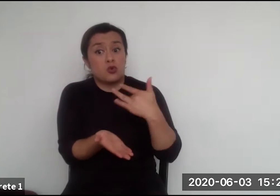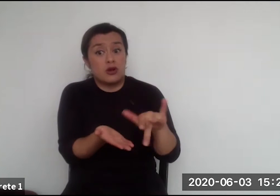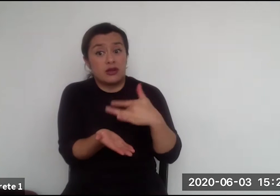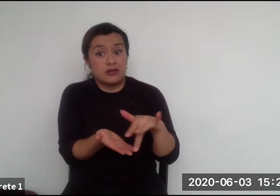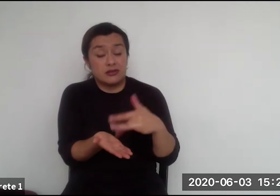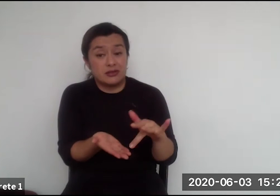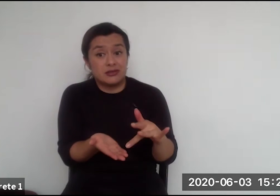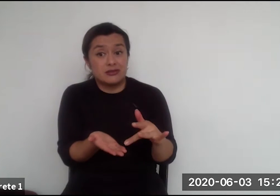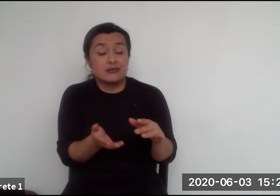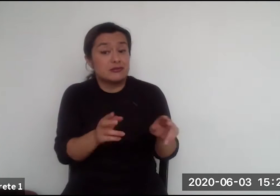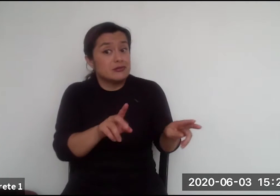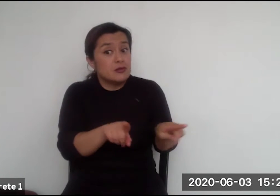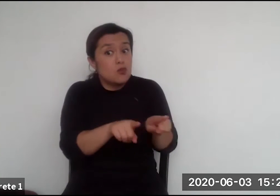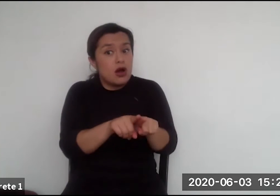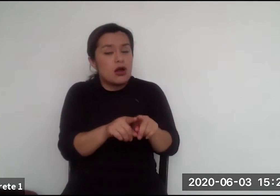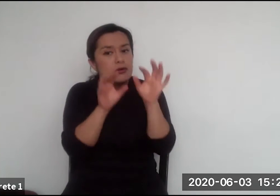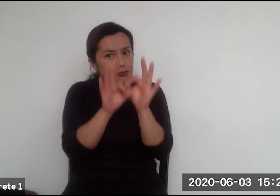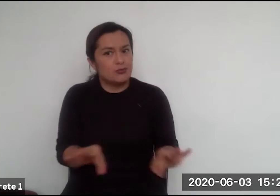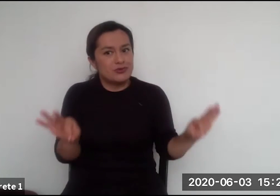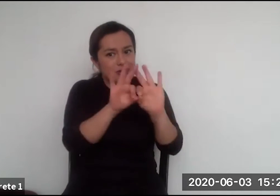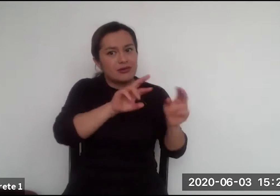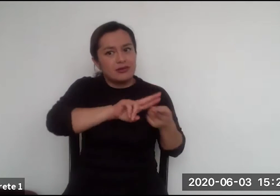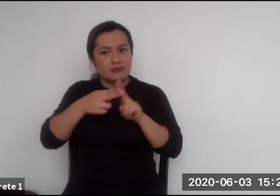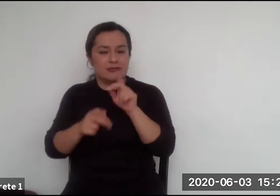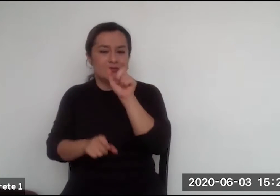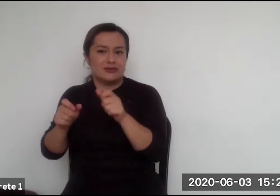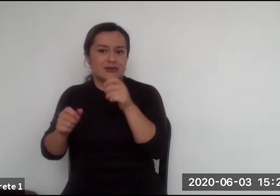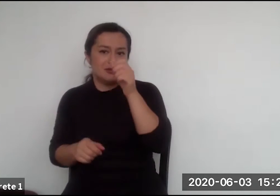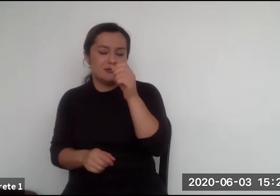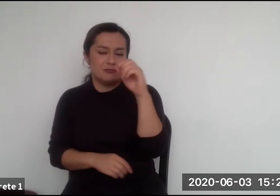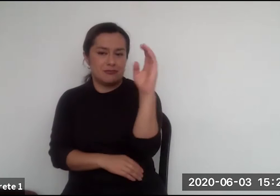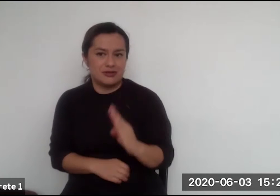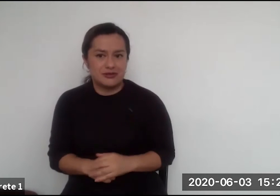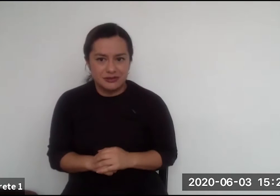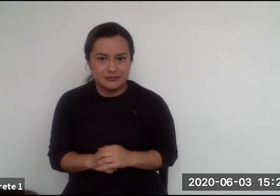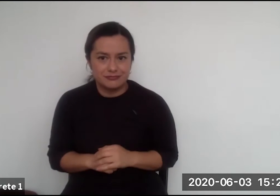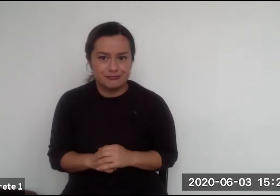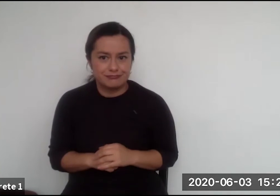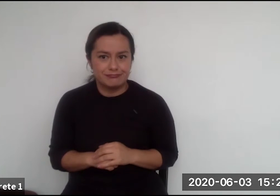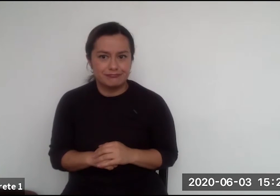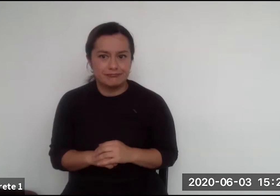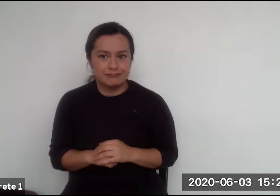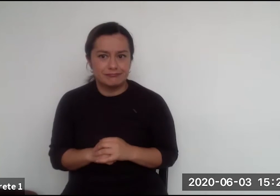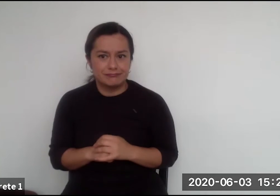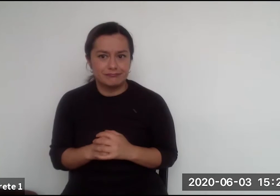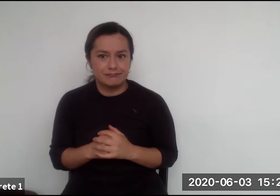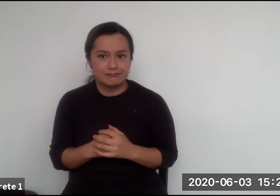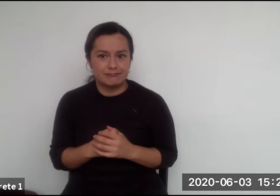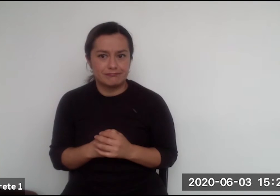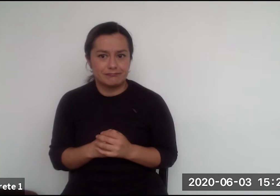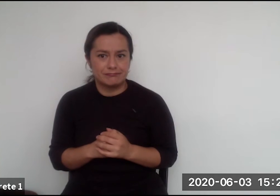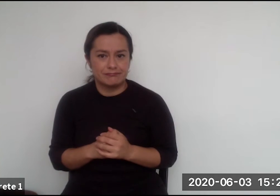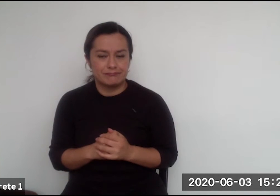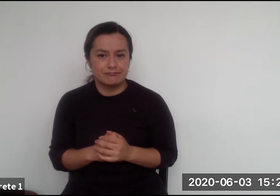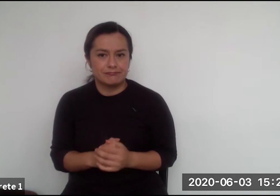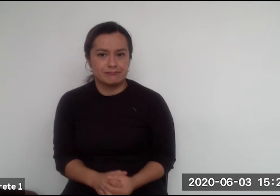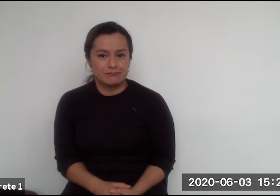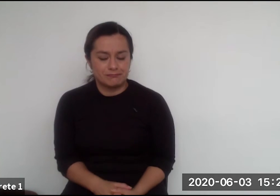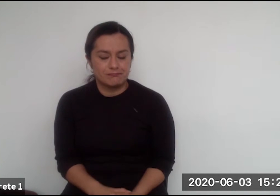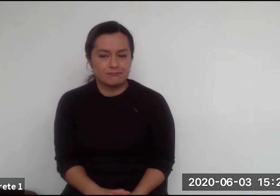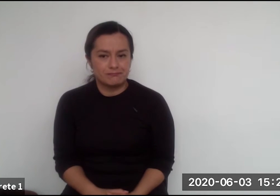ansiedades em torno da gente pensar a epidemia,